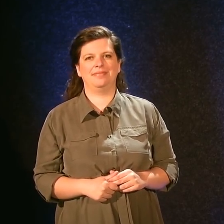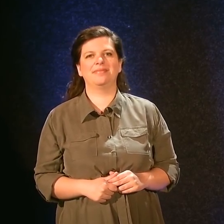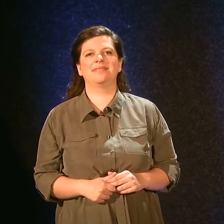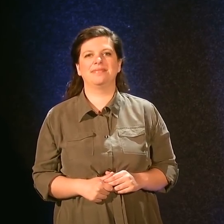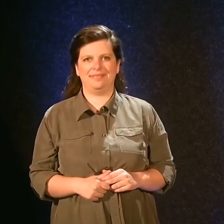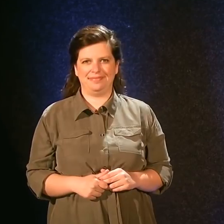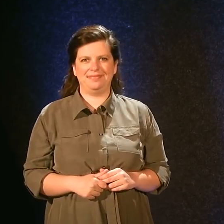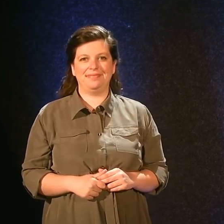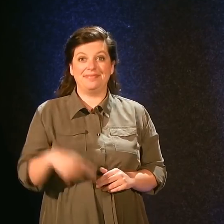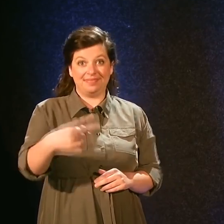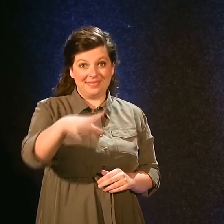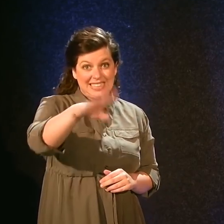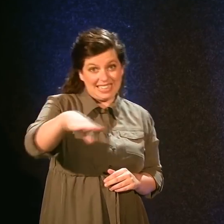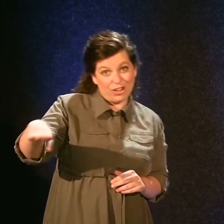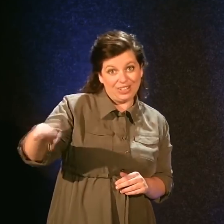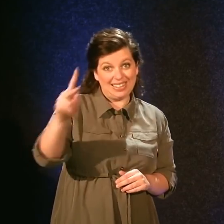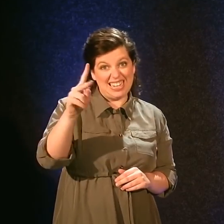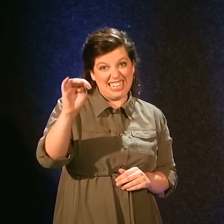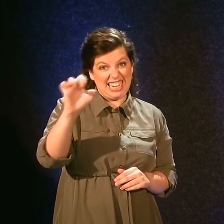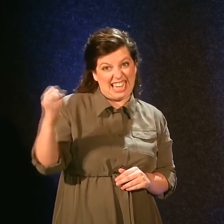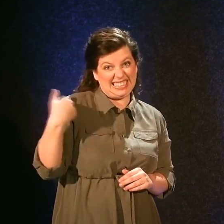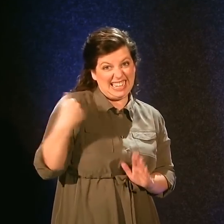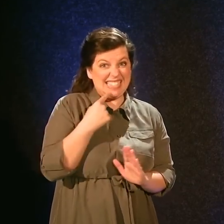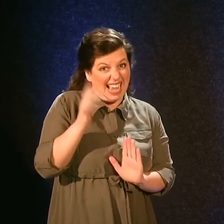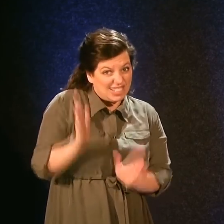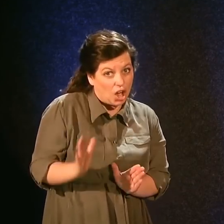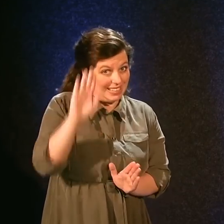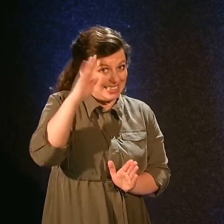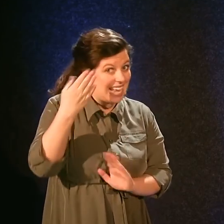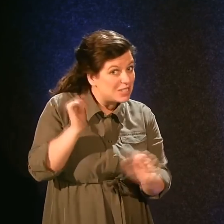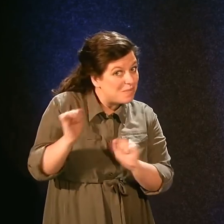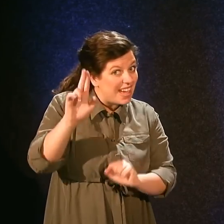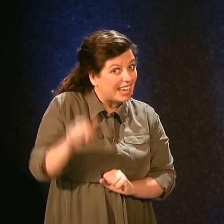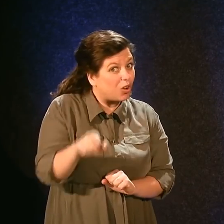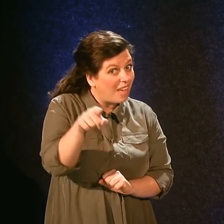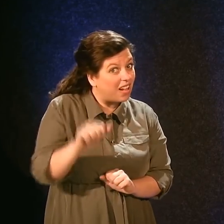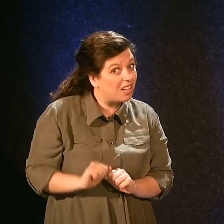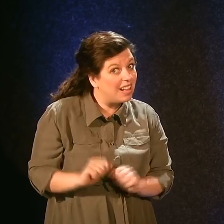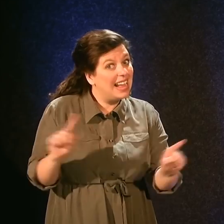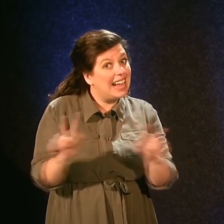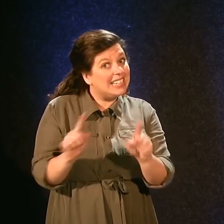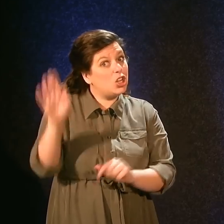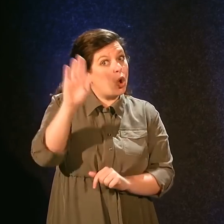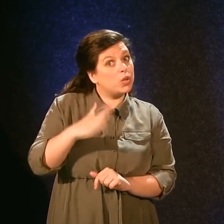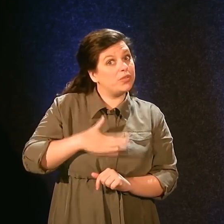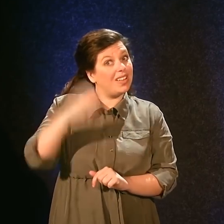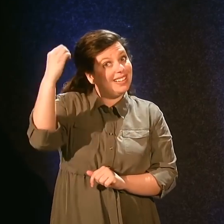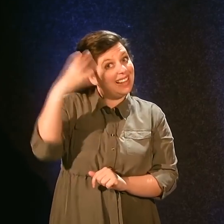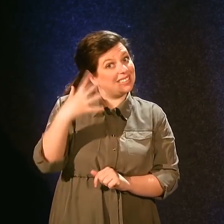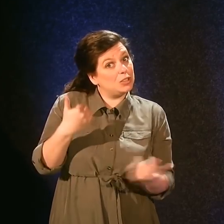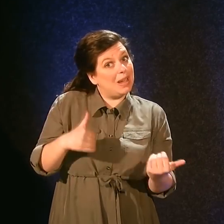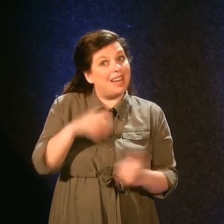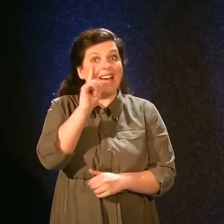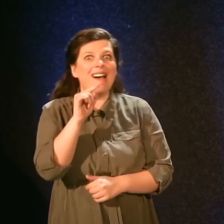Yes, kids. Kees zei het net al even. Je kent de beweging misschien nog wel. We gaan het liedje God van Licht spelen.